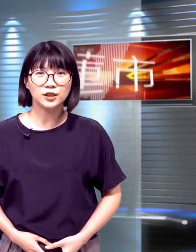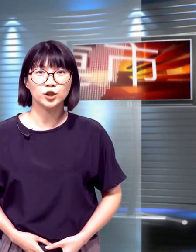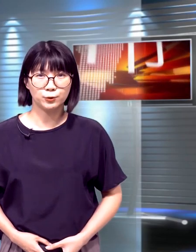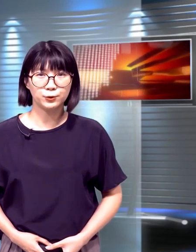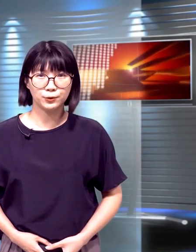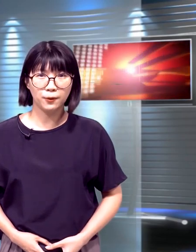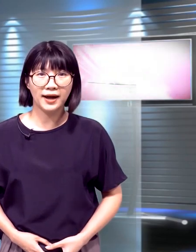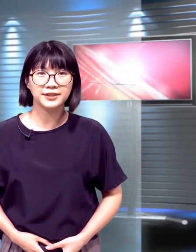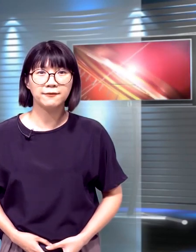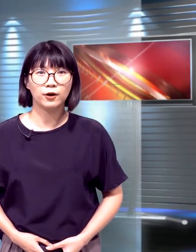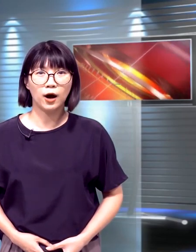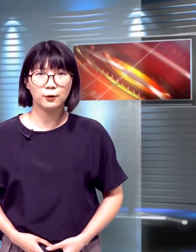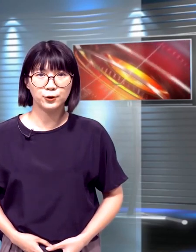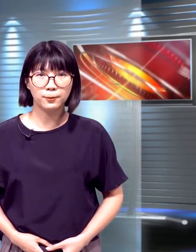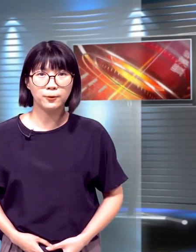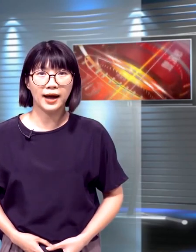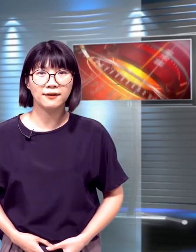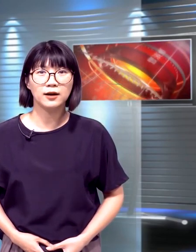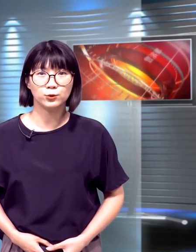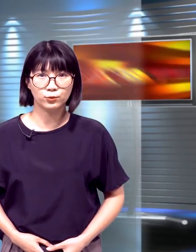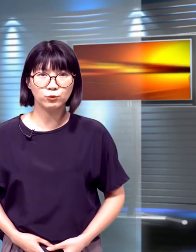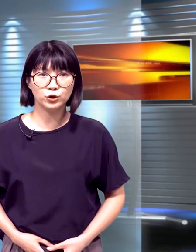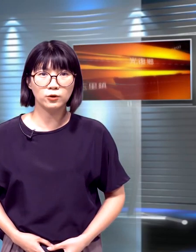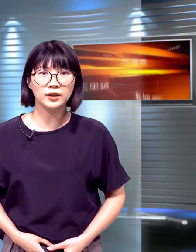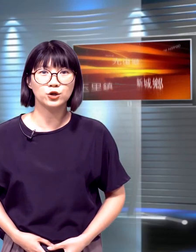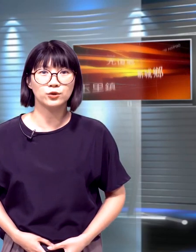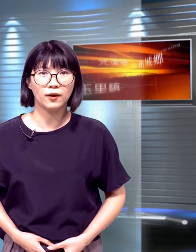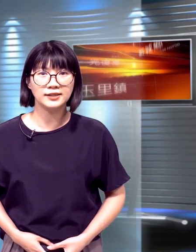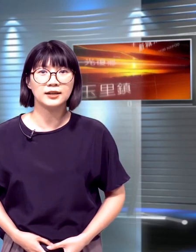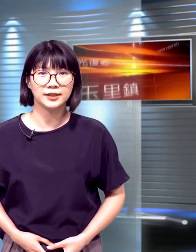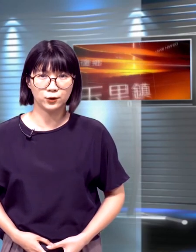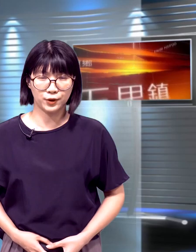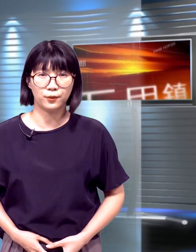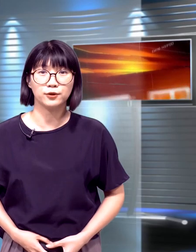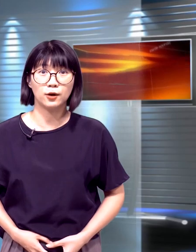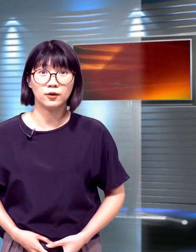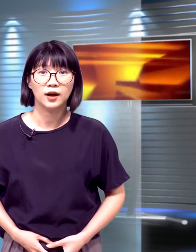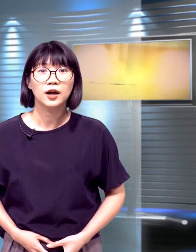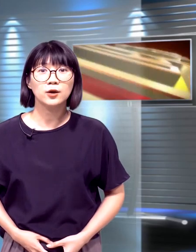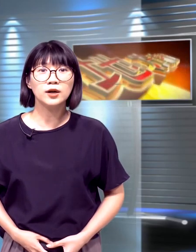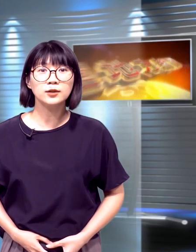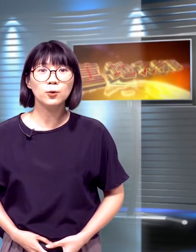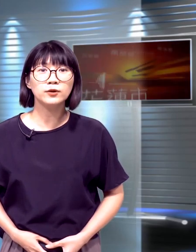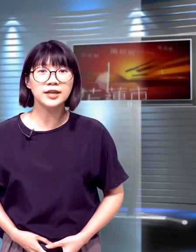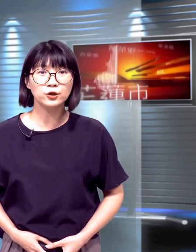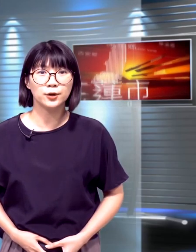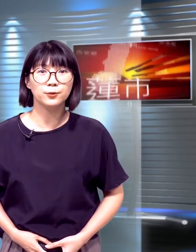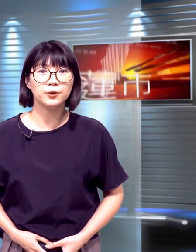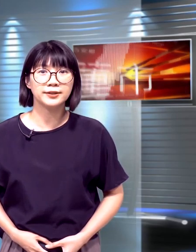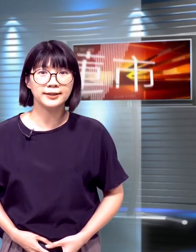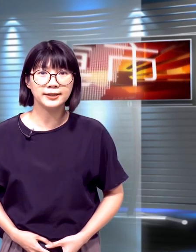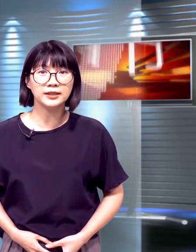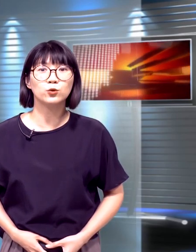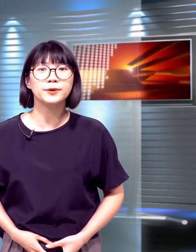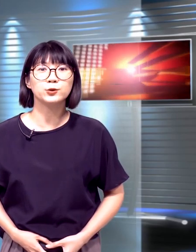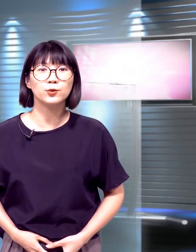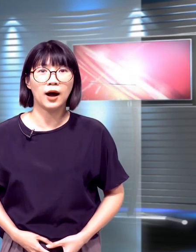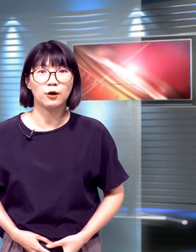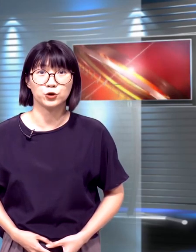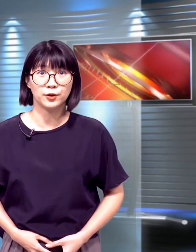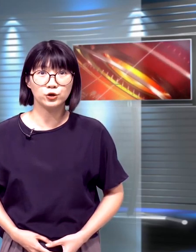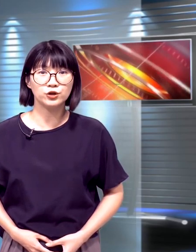花莲疫情持续趋缓，县府六号宣布开放独木舟立式划桨清水活动，游客透过业者预约登记，务